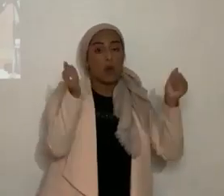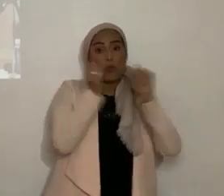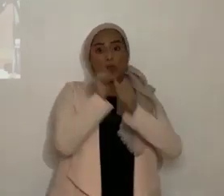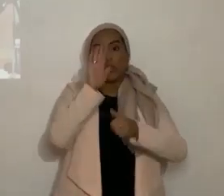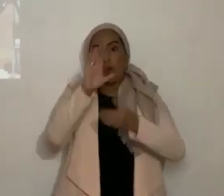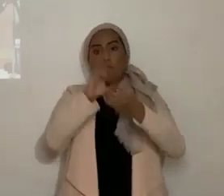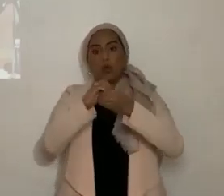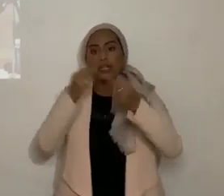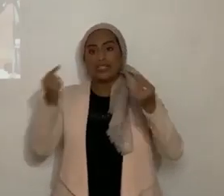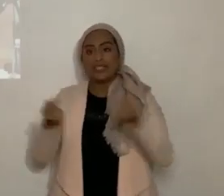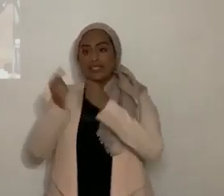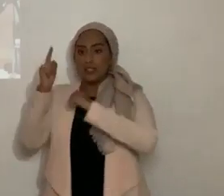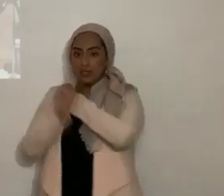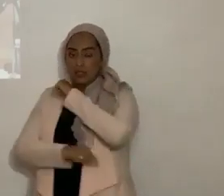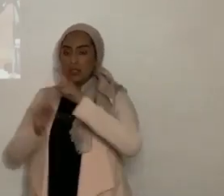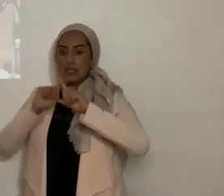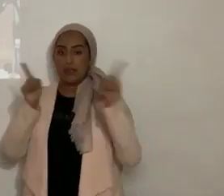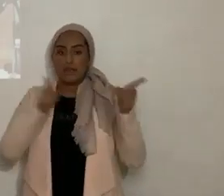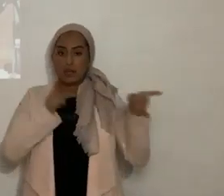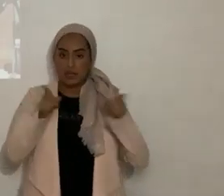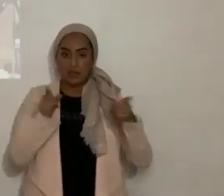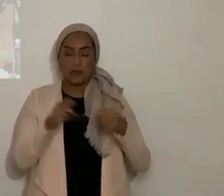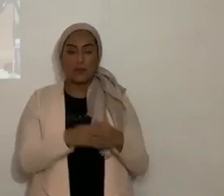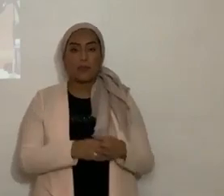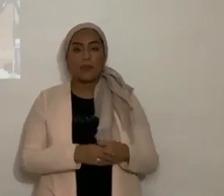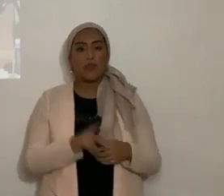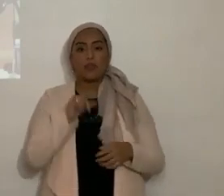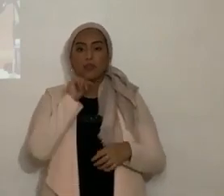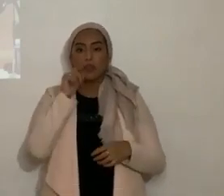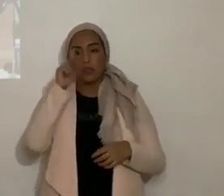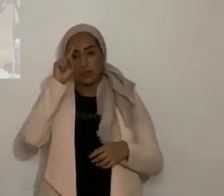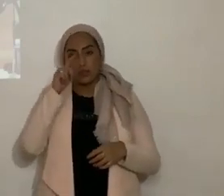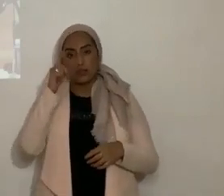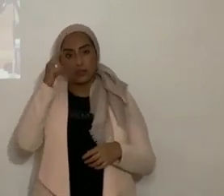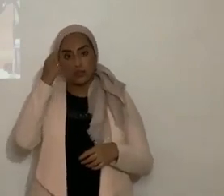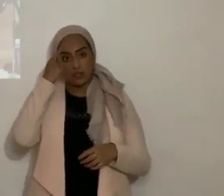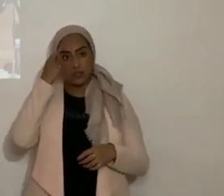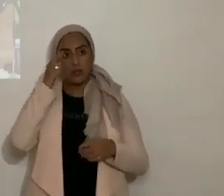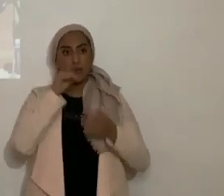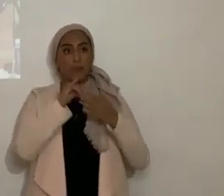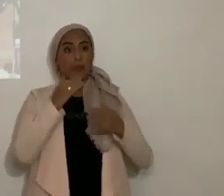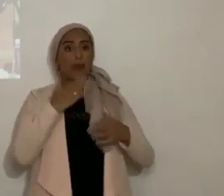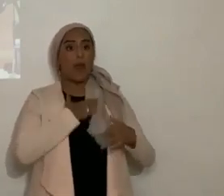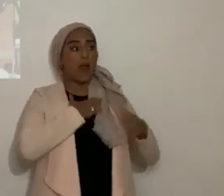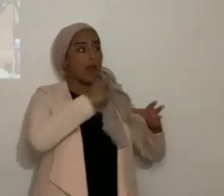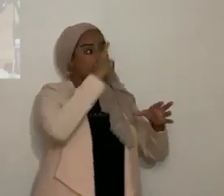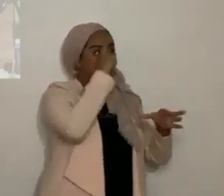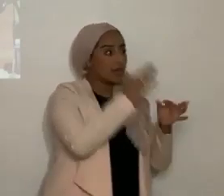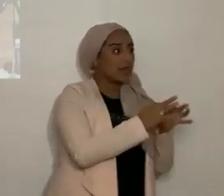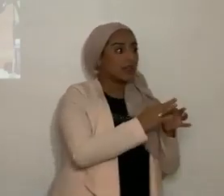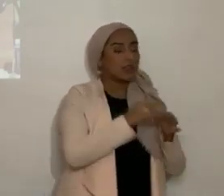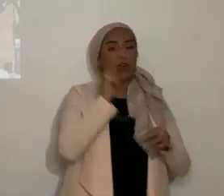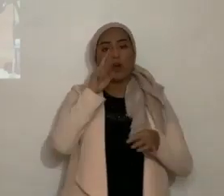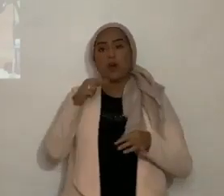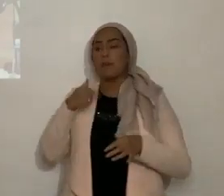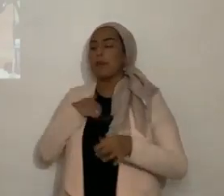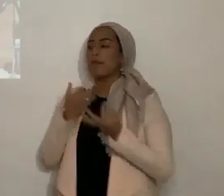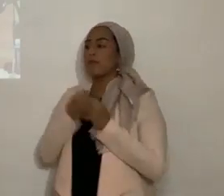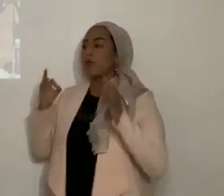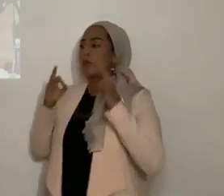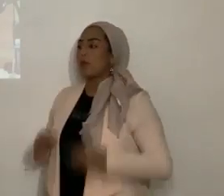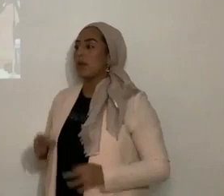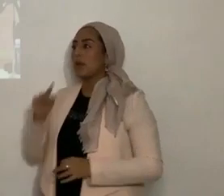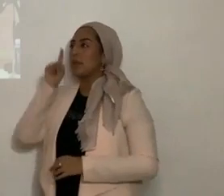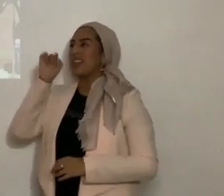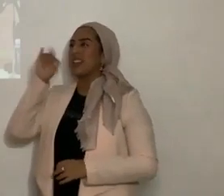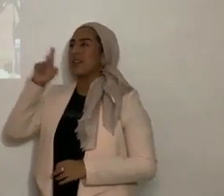de tus malas decisiones. No confundas el tener fe con querer hacer tu voluntad sin consultar a Yahweh.